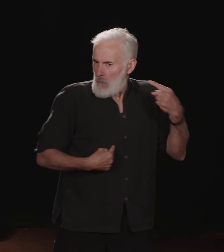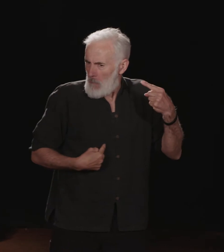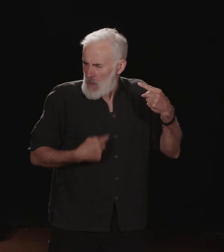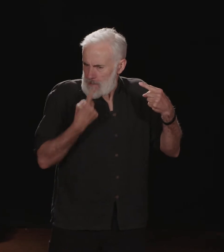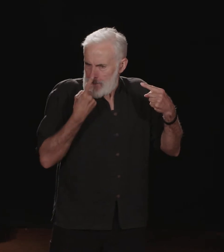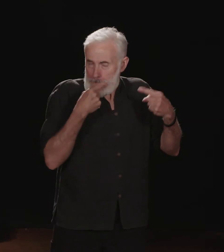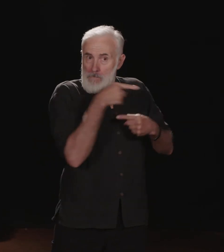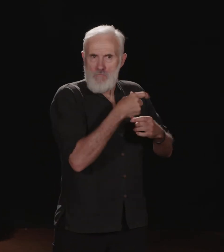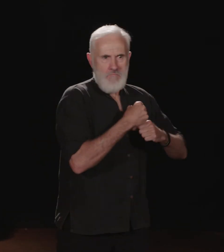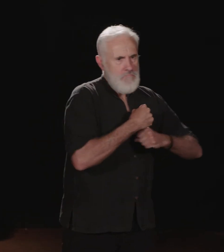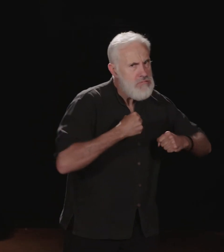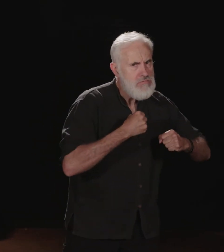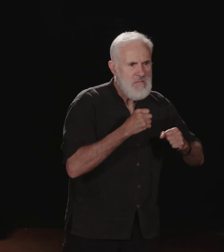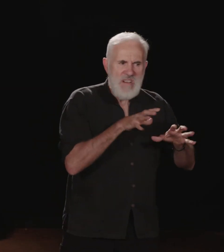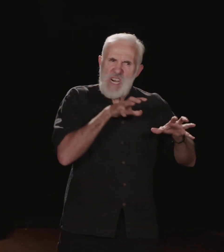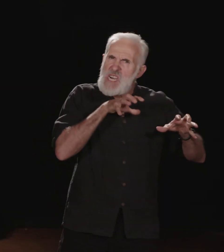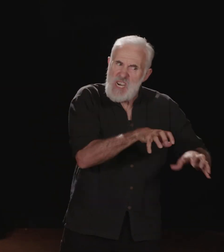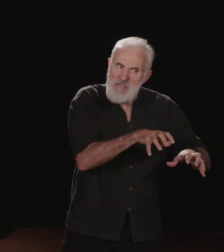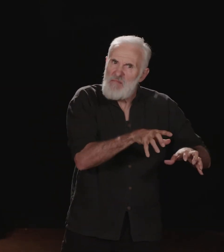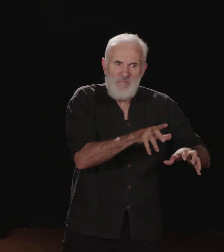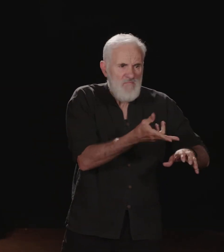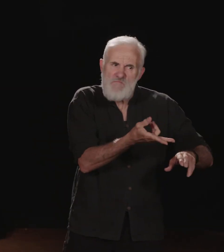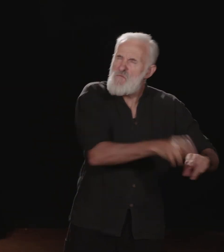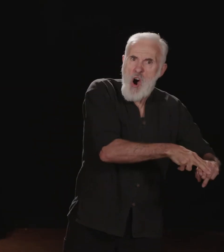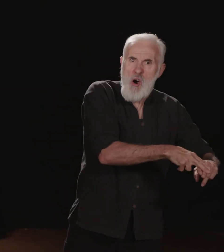que l'autre et attaquait avec l'intention de tuer.